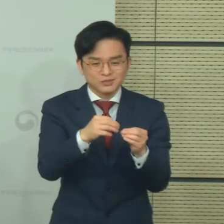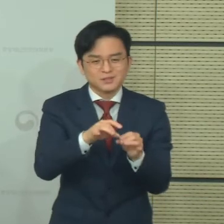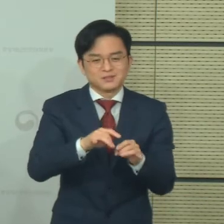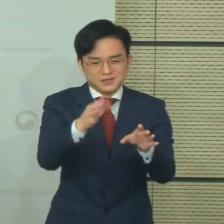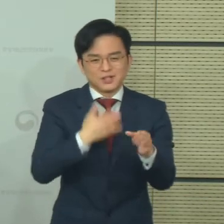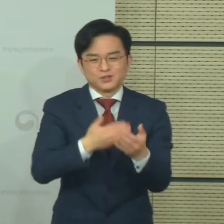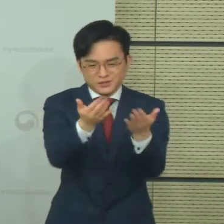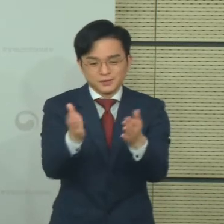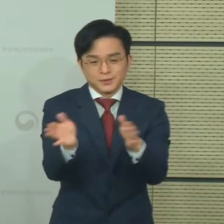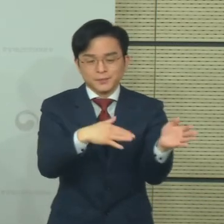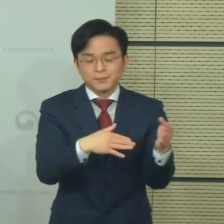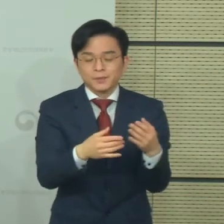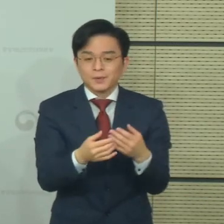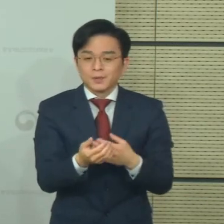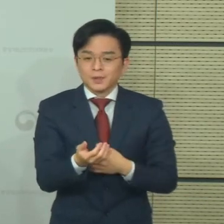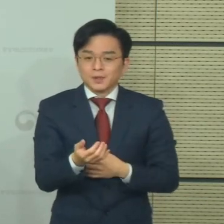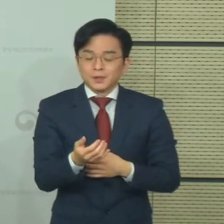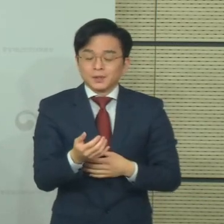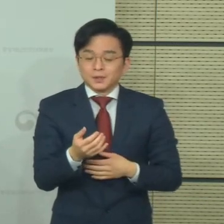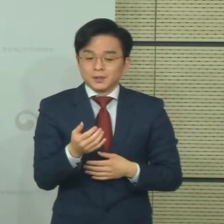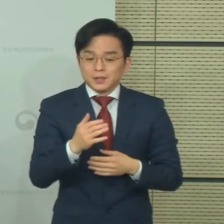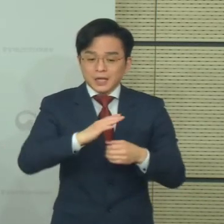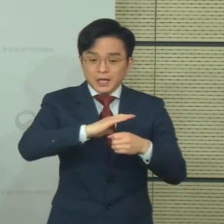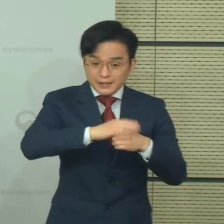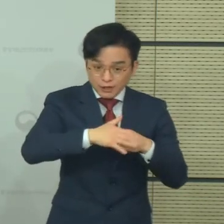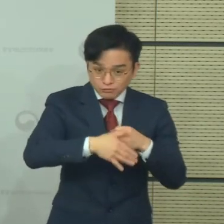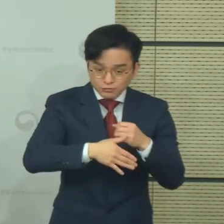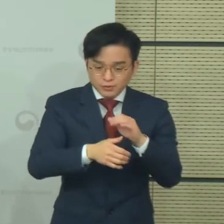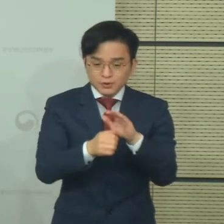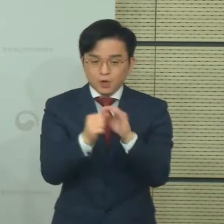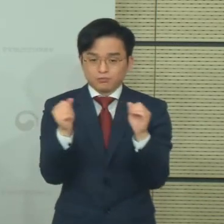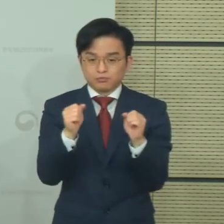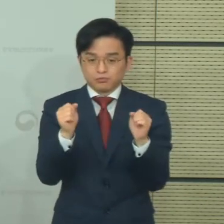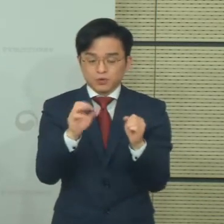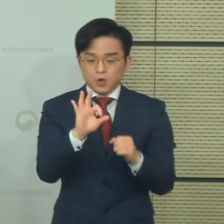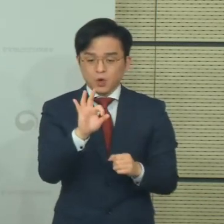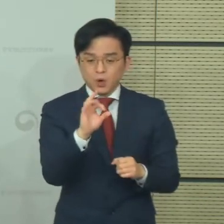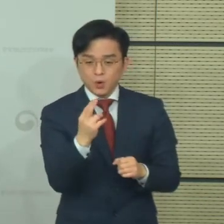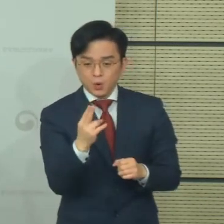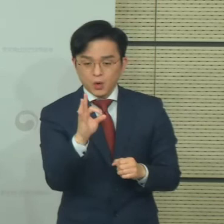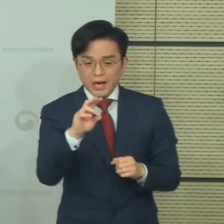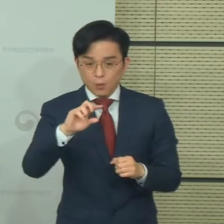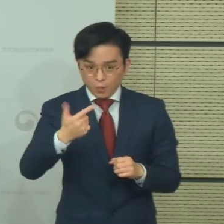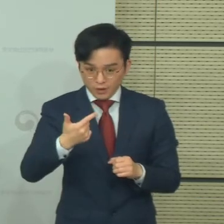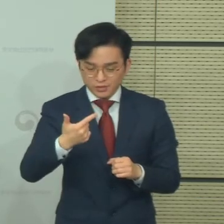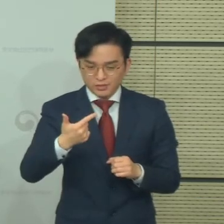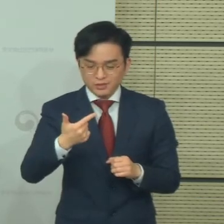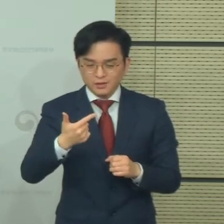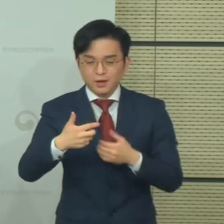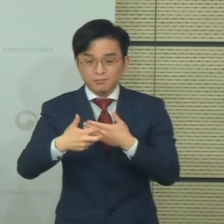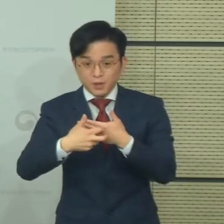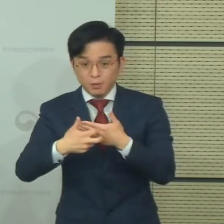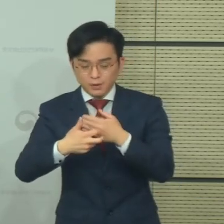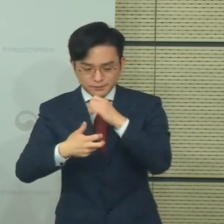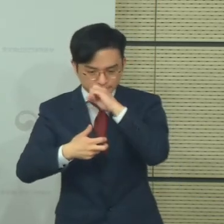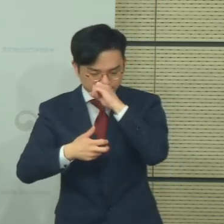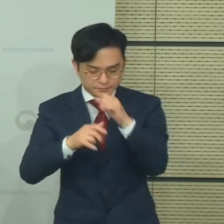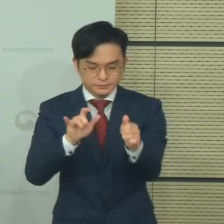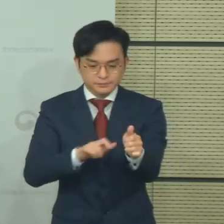대구, 경북에 요양병원, 요양시설의 확진자 현황에 대해서는 계속 알려드린 바는 있습니다. 추가적으로 그